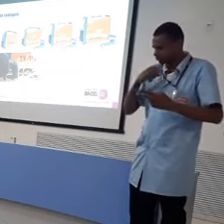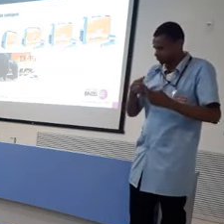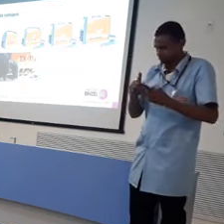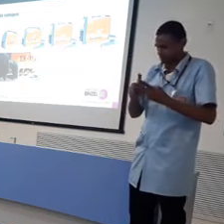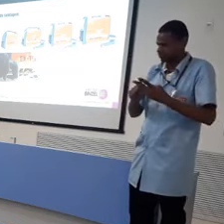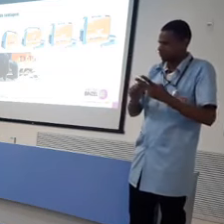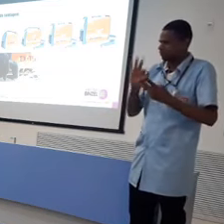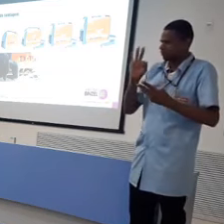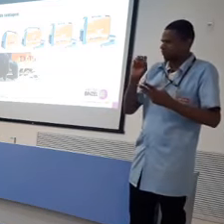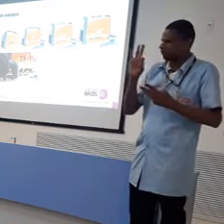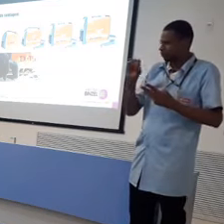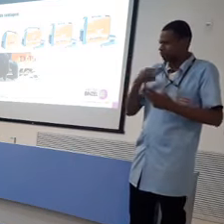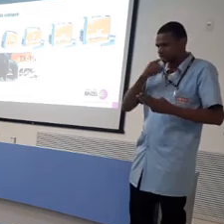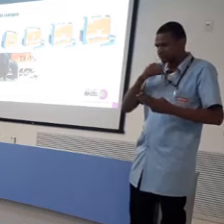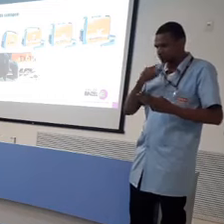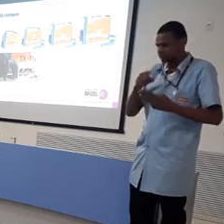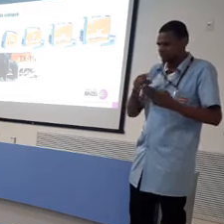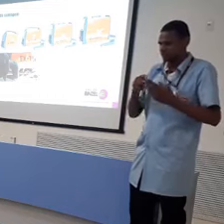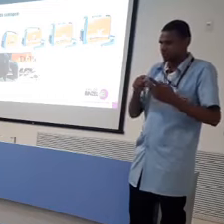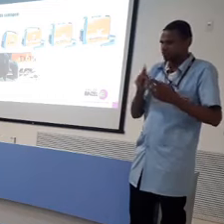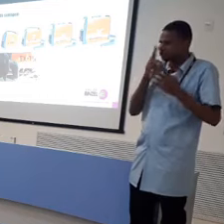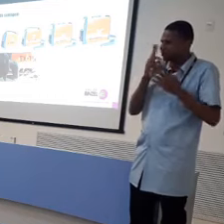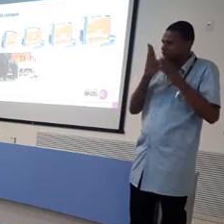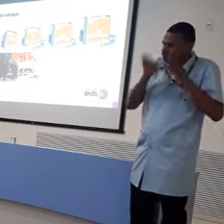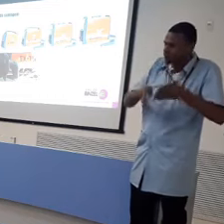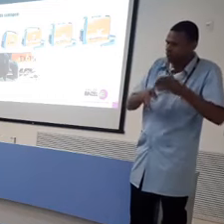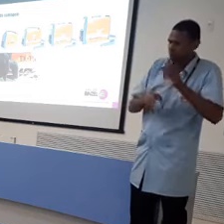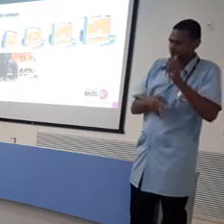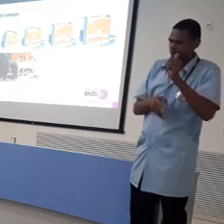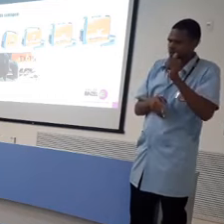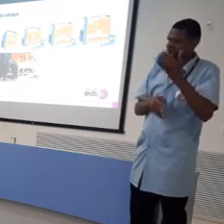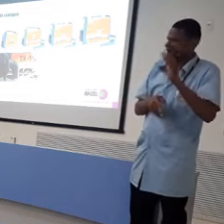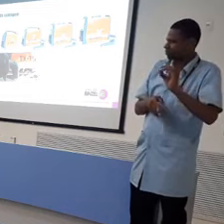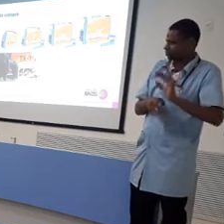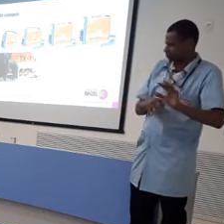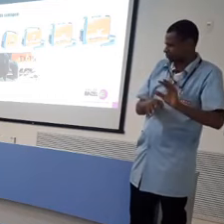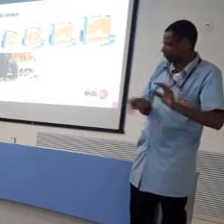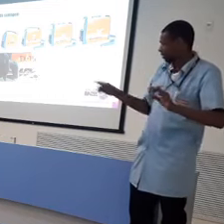maçarico. Já no plasma você não tem esse problema.